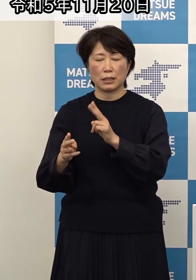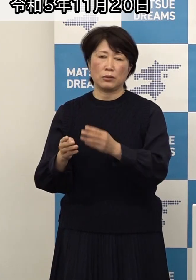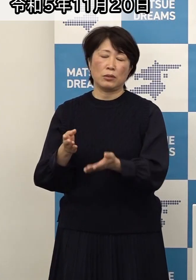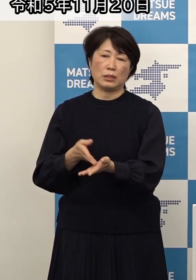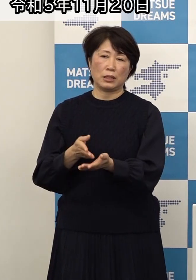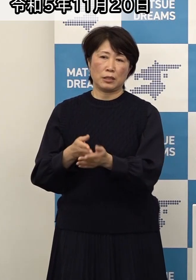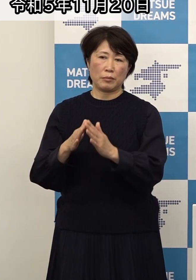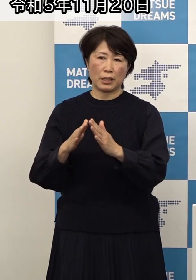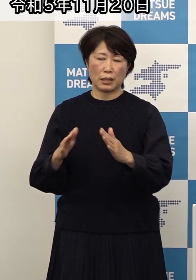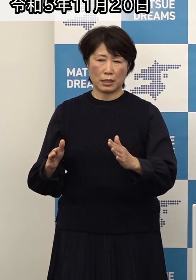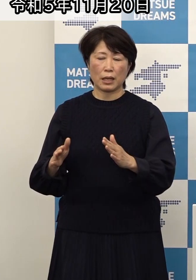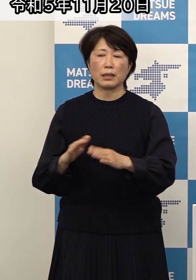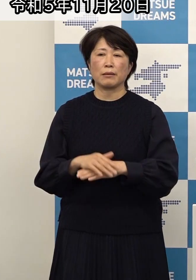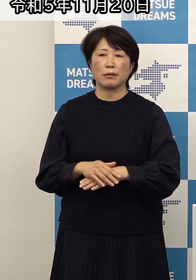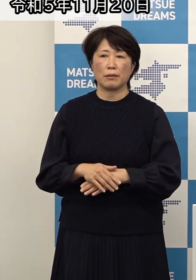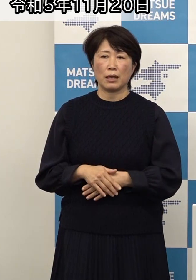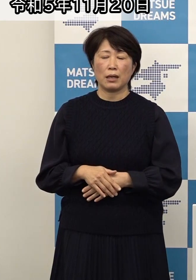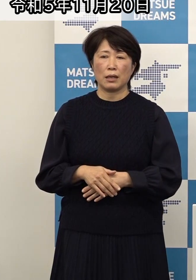は私たちが